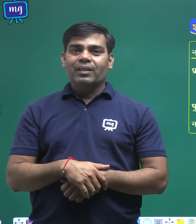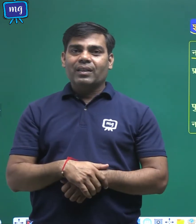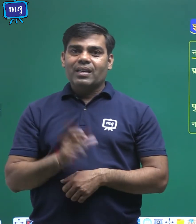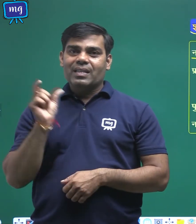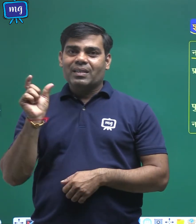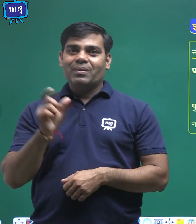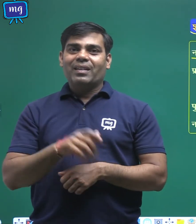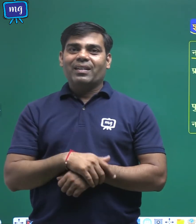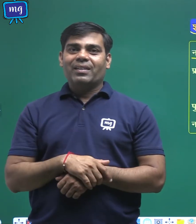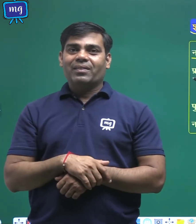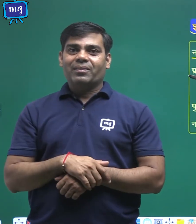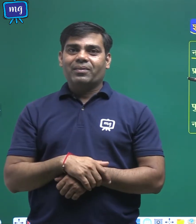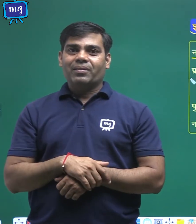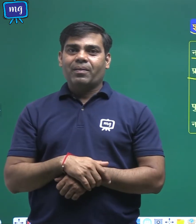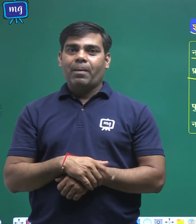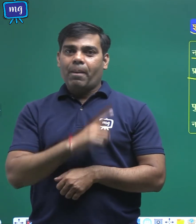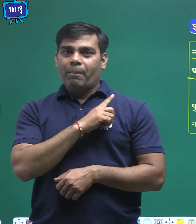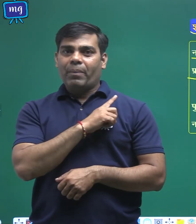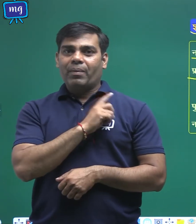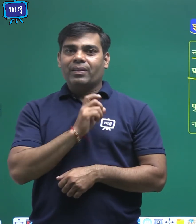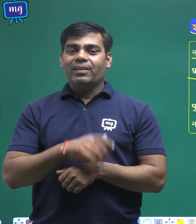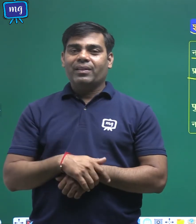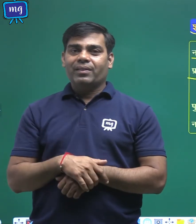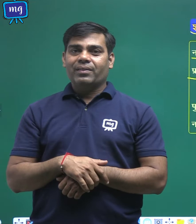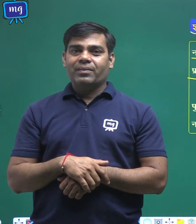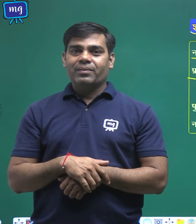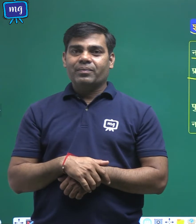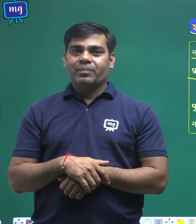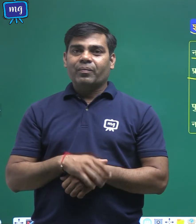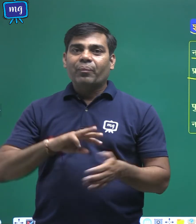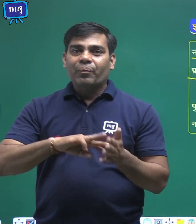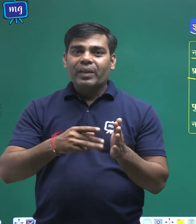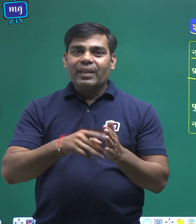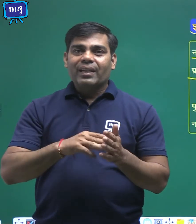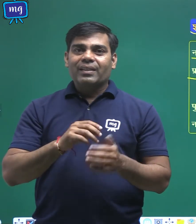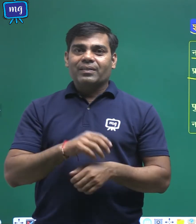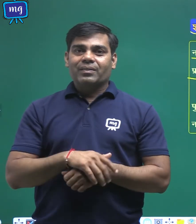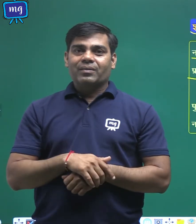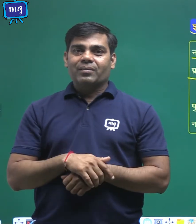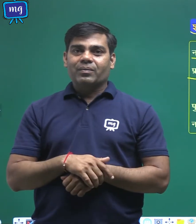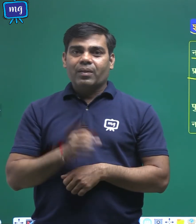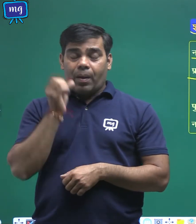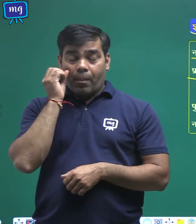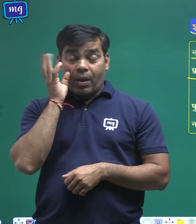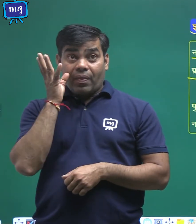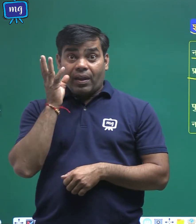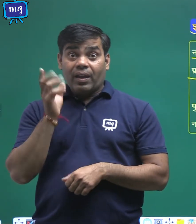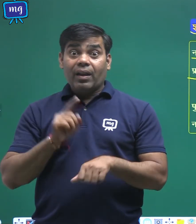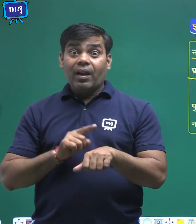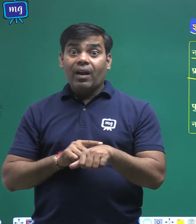शब्द है प्रभाती, अर्थ है प्रातःकाल में